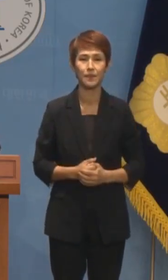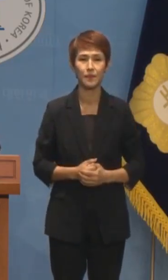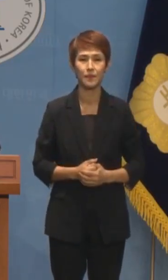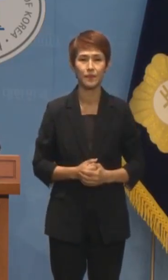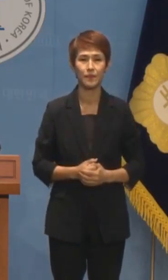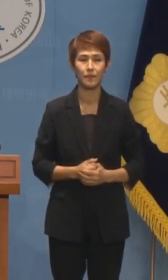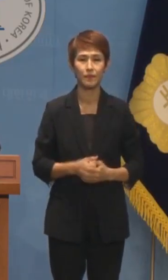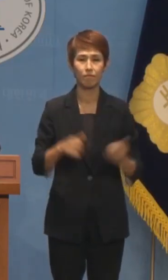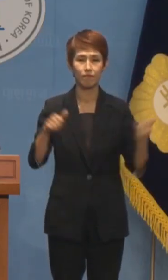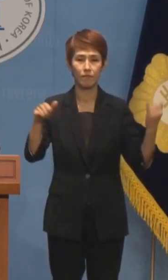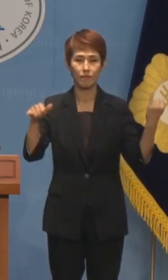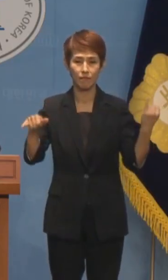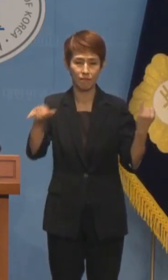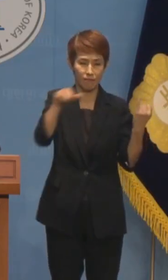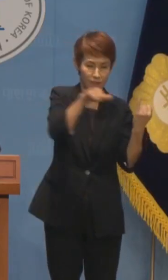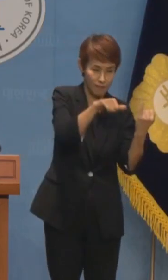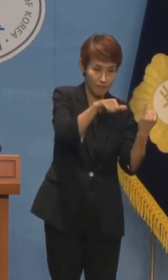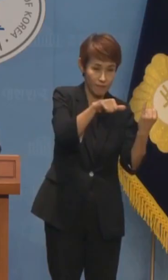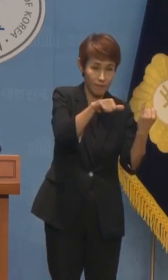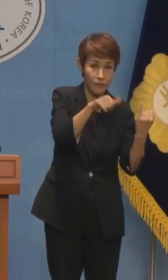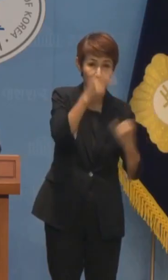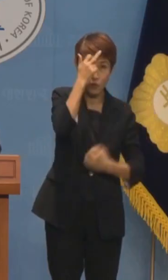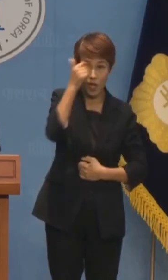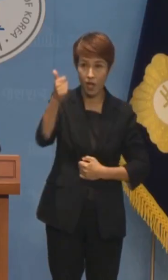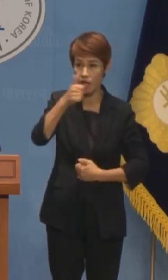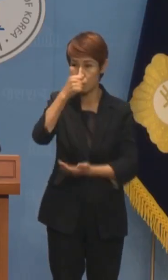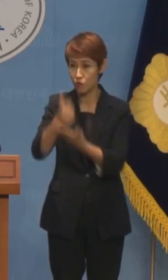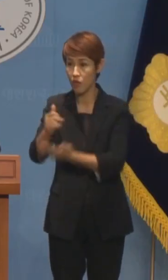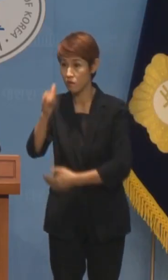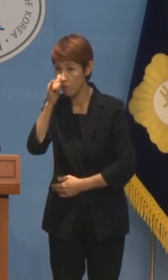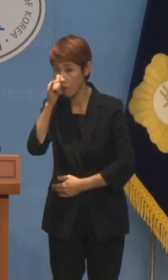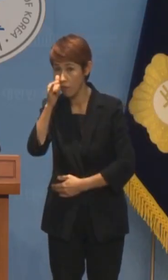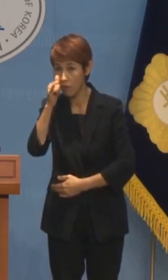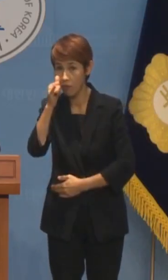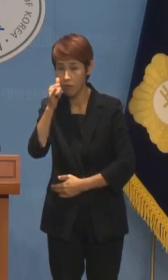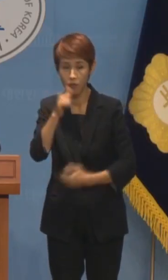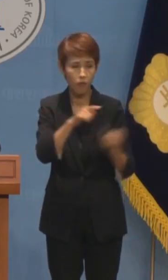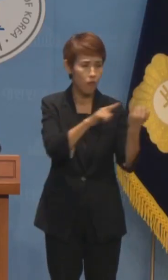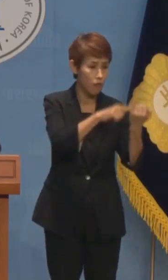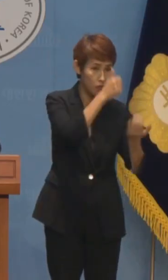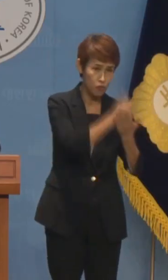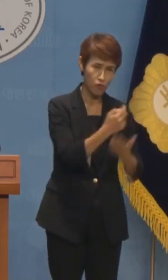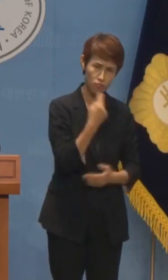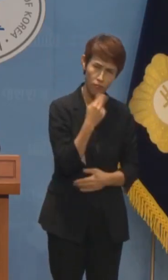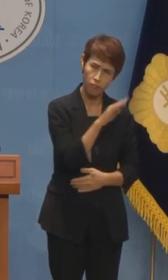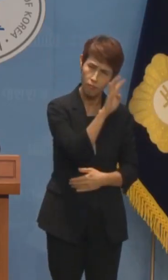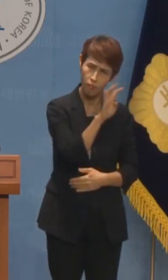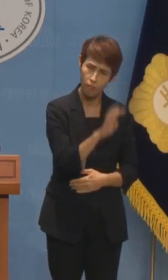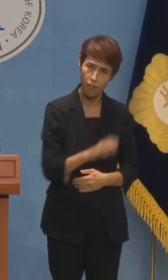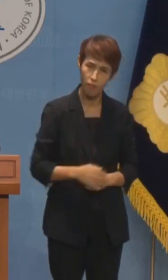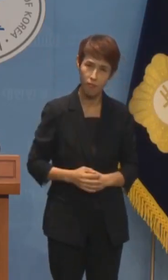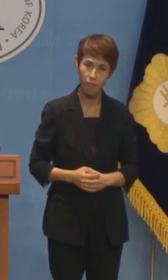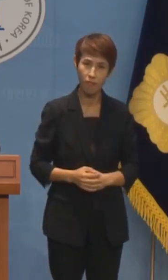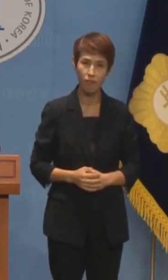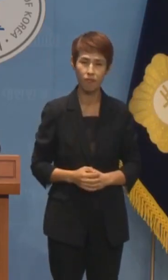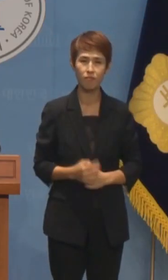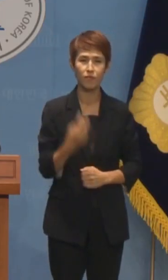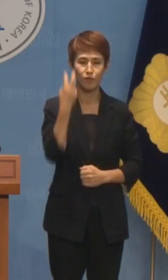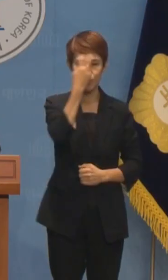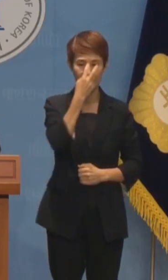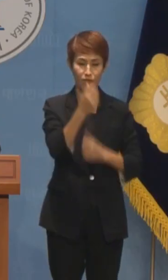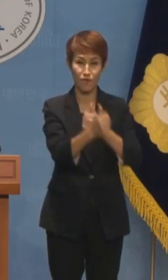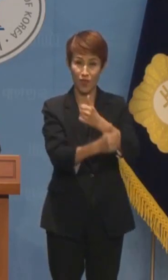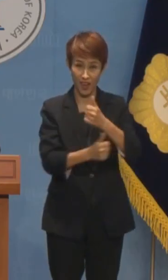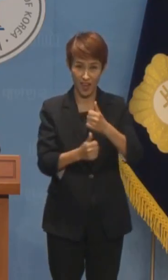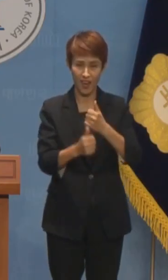뇌물 준 사람은 죄가 있다는데 받은 사람은요? 죄가 없습니까? 대검찰 수사심의위원회가